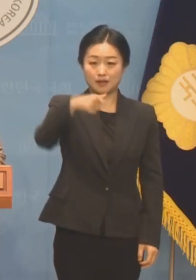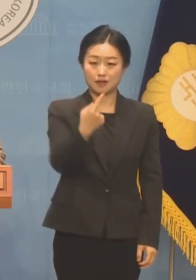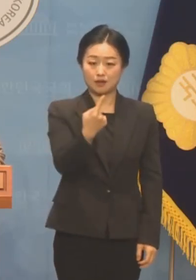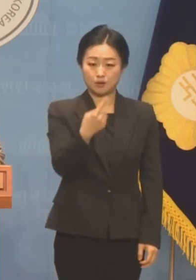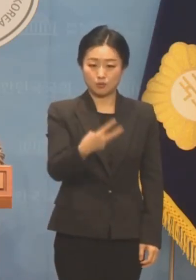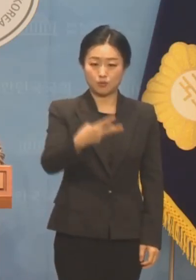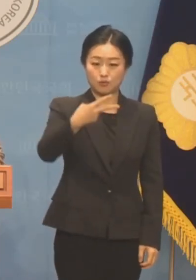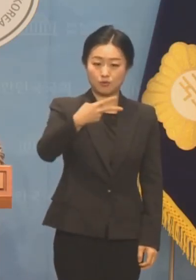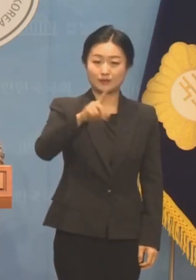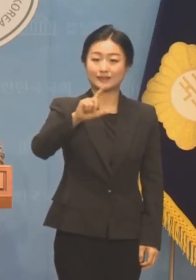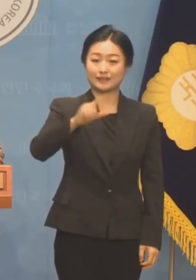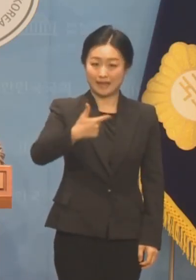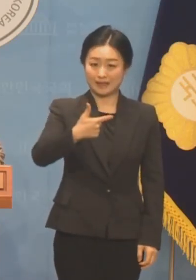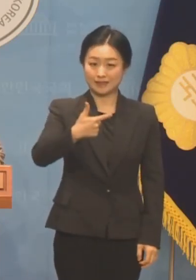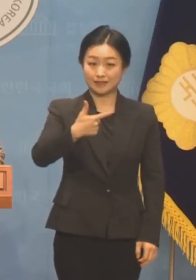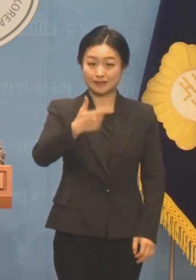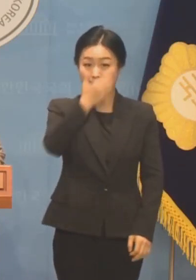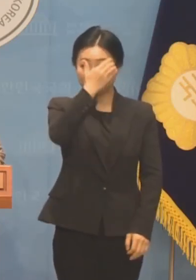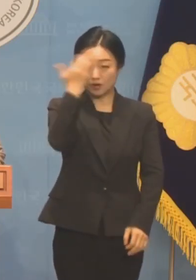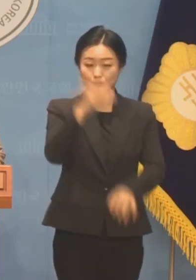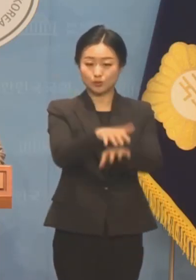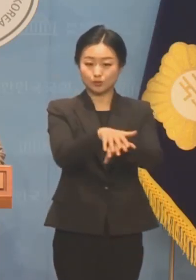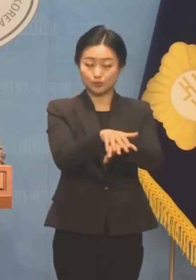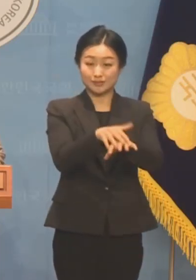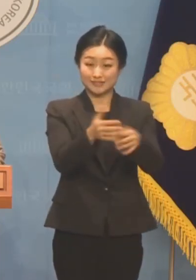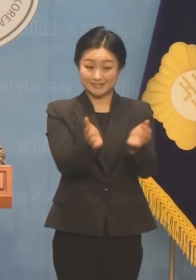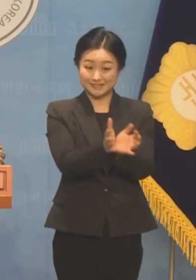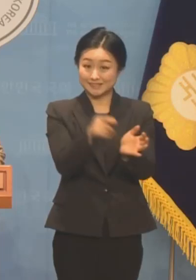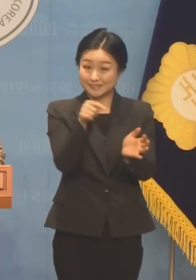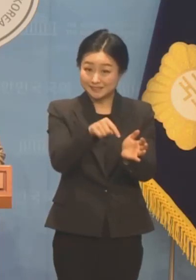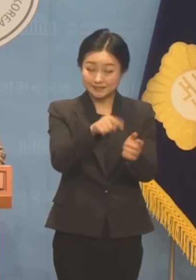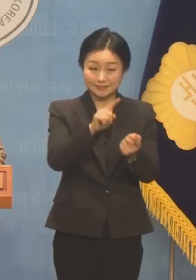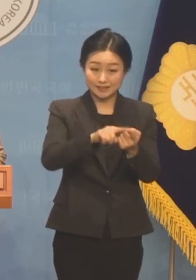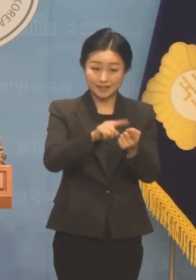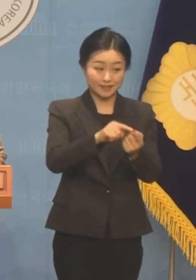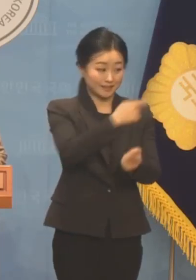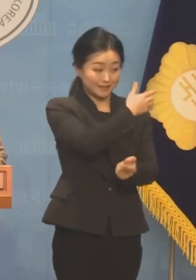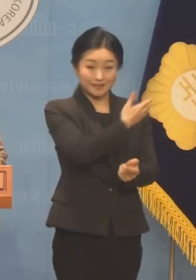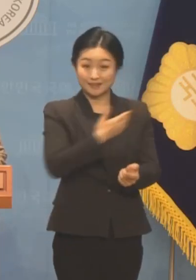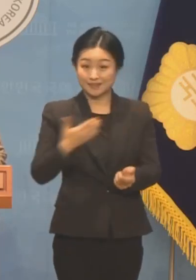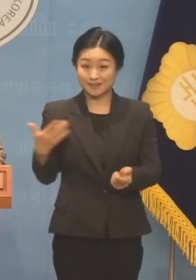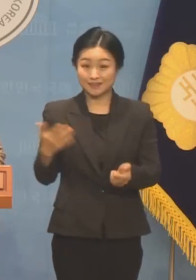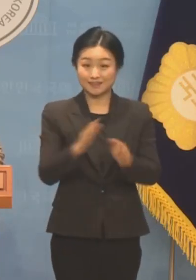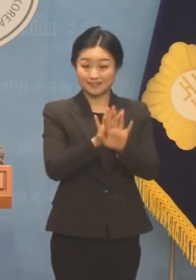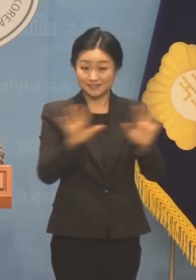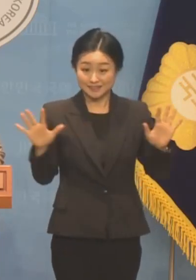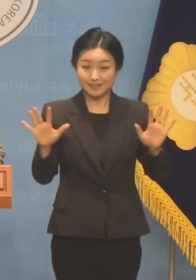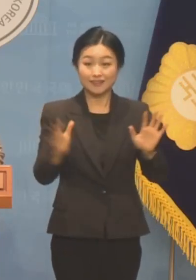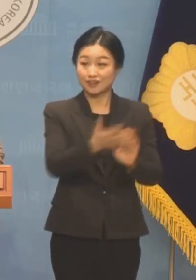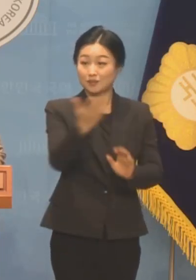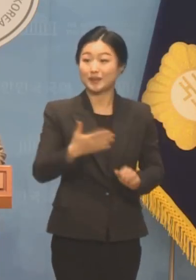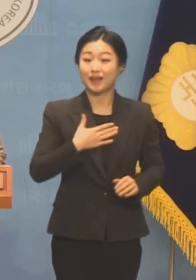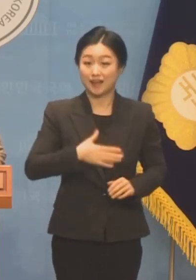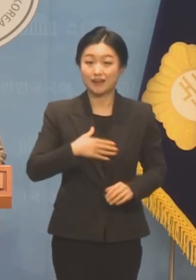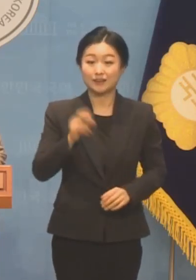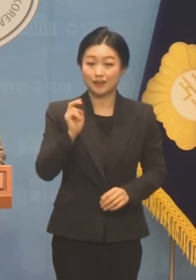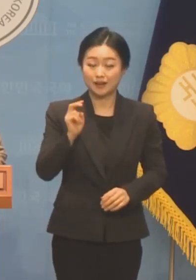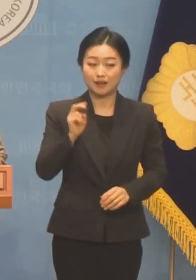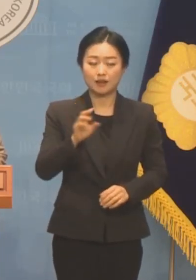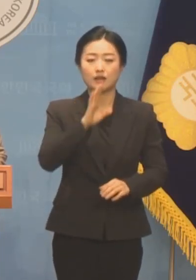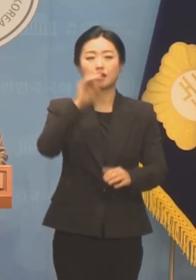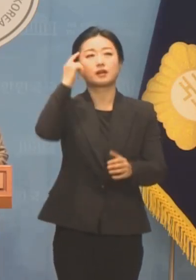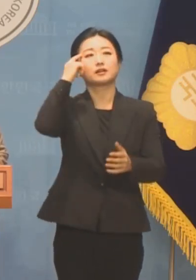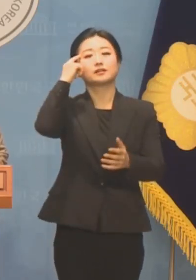백골단이라는 용어를 쓰는 청년들과 함께 기자회견장에 섰던 것을 여러분들 다 아실 겁니다. 모든 사람들이